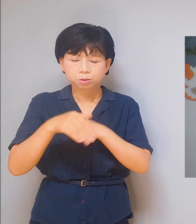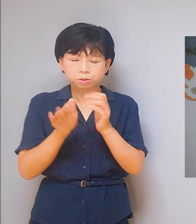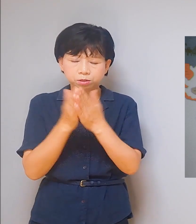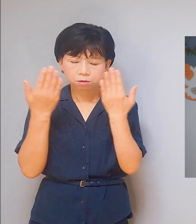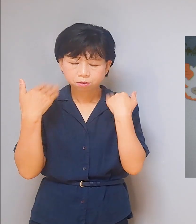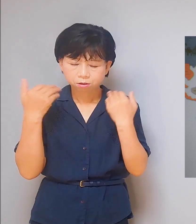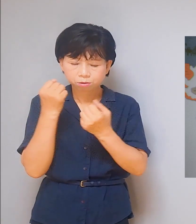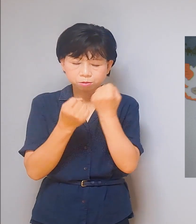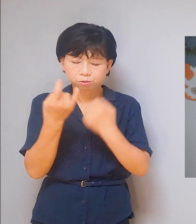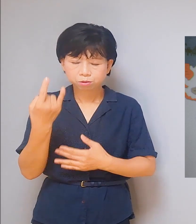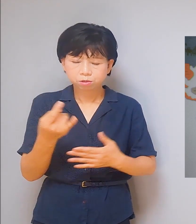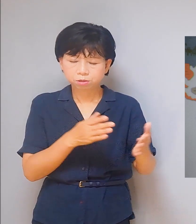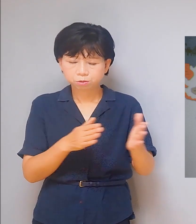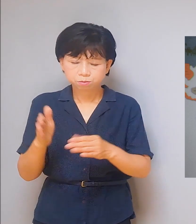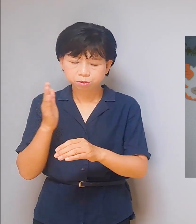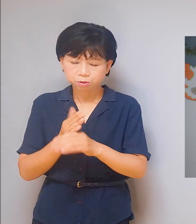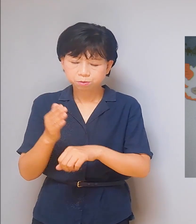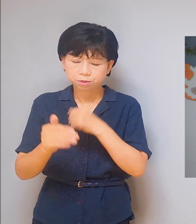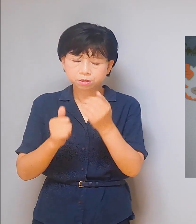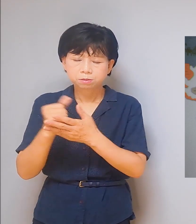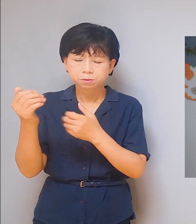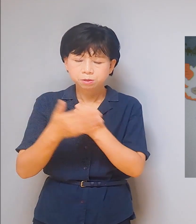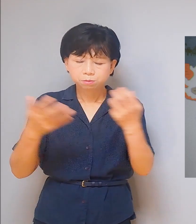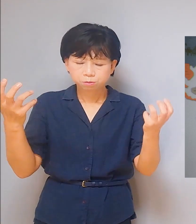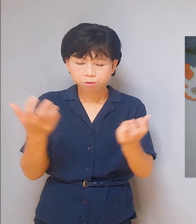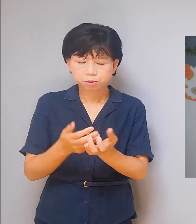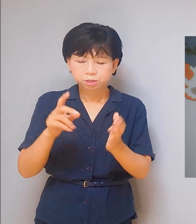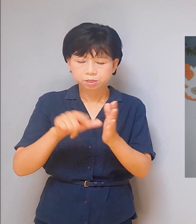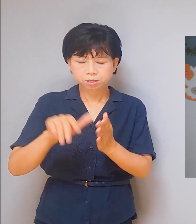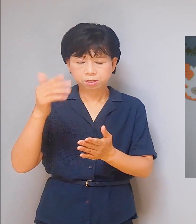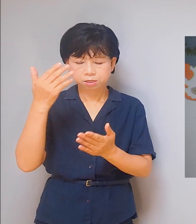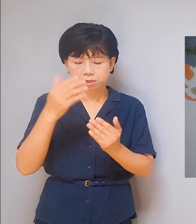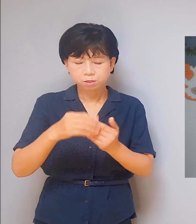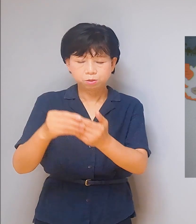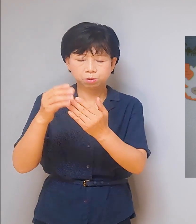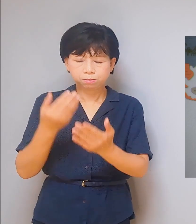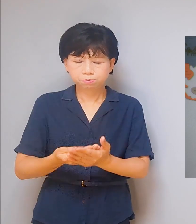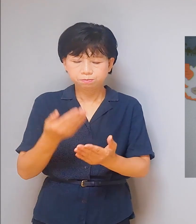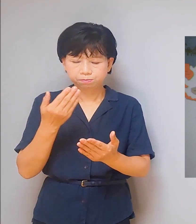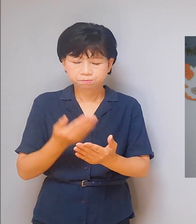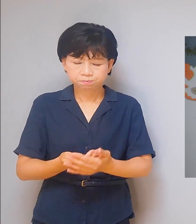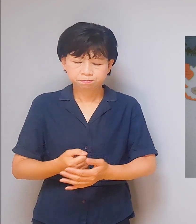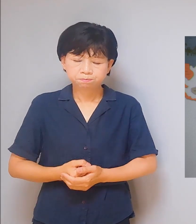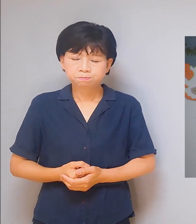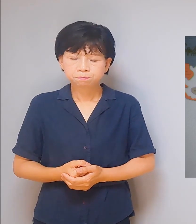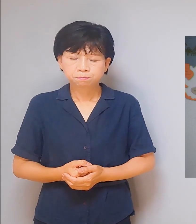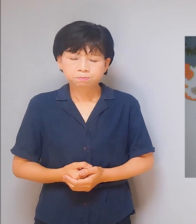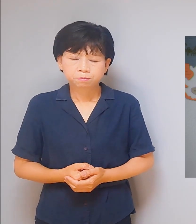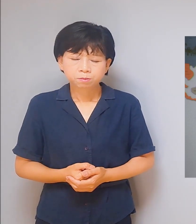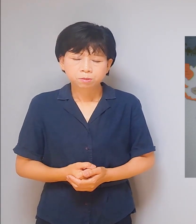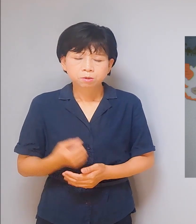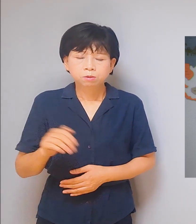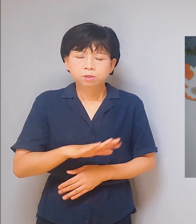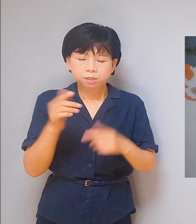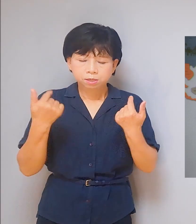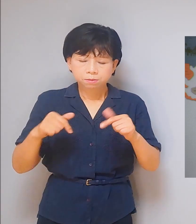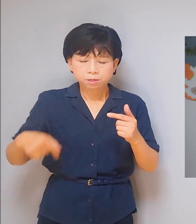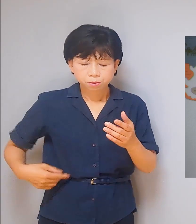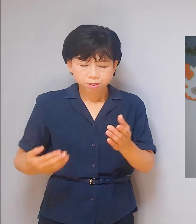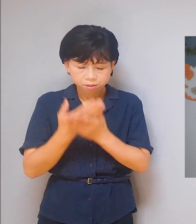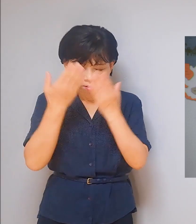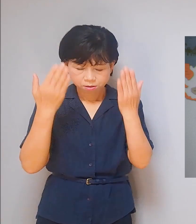수련회로 올 여름을 준비하고 있사오니 하나님의 은혜 풍성한 시간 될 수 있도록 인도하여 주시옵소서. 우리가